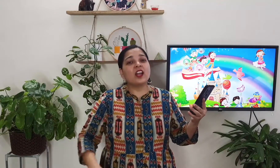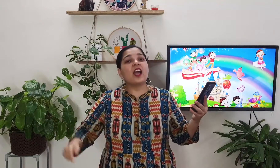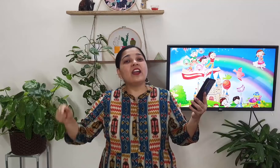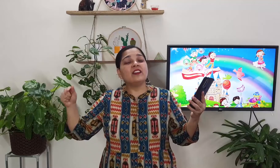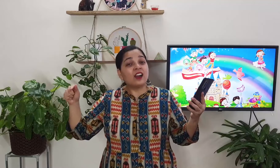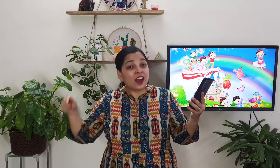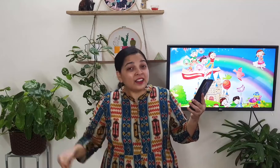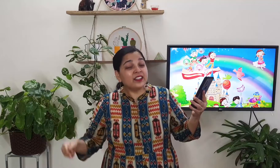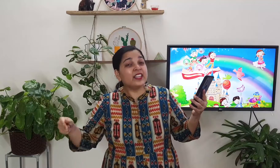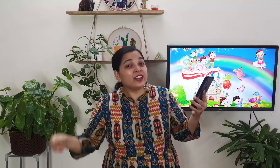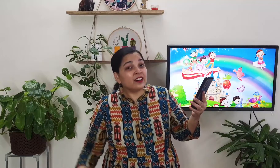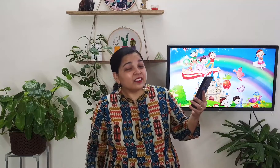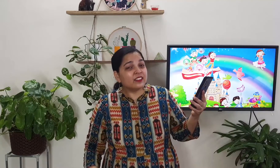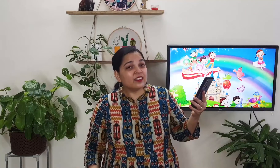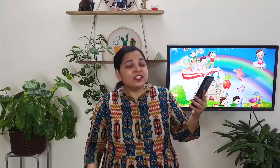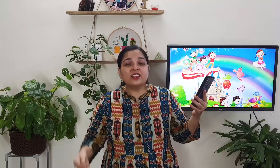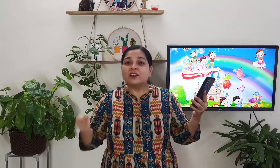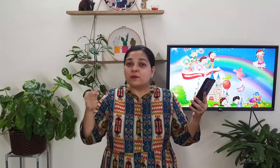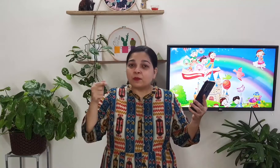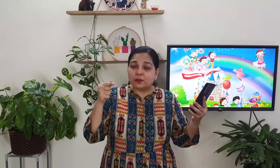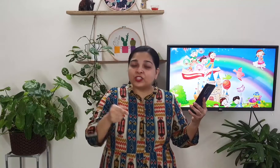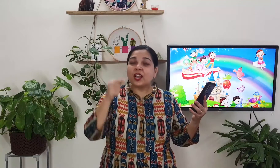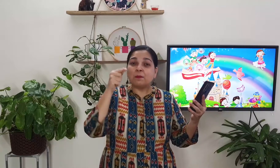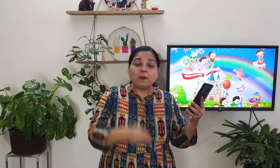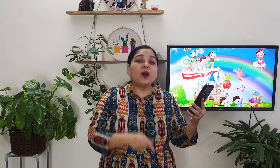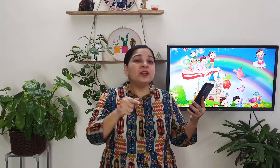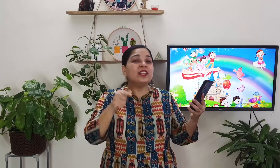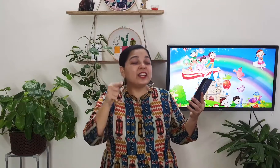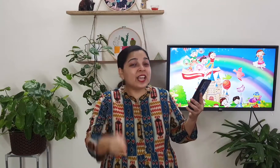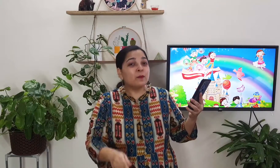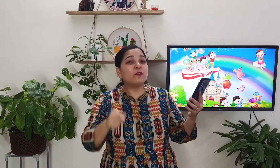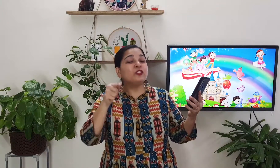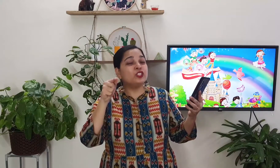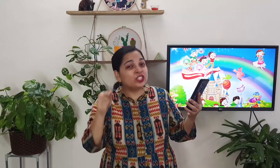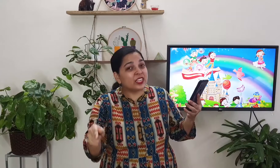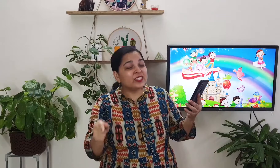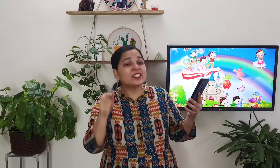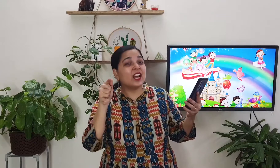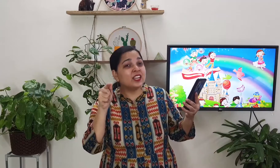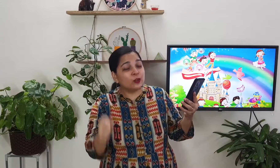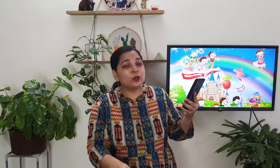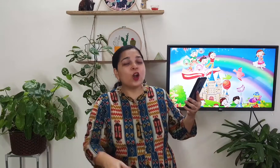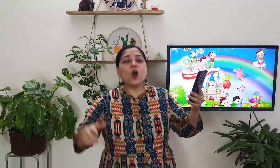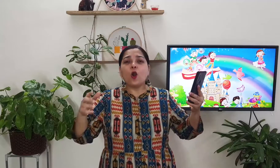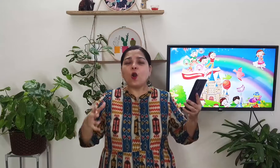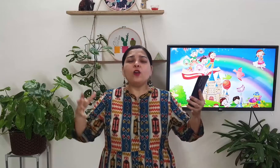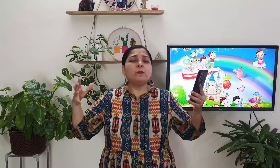இயேசுவின் பெயரில் மாற்றங்களை செய்ய பயன்படுத்தும் போது மாற்றங்கள் வரும் என்று அறிந்து